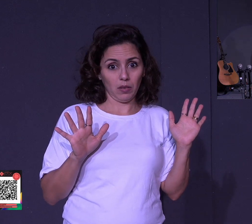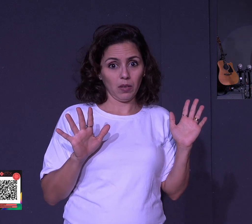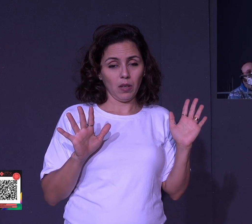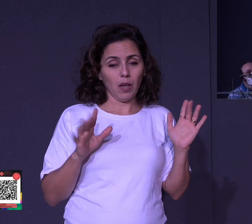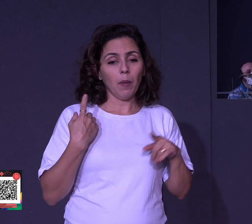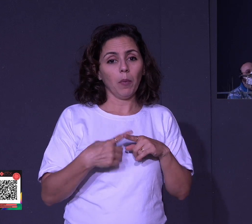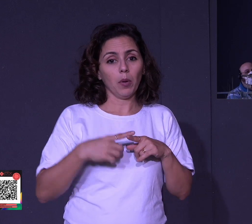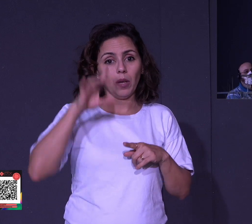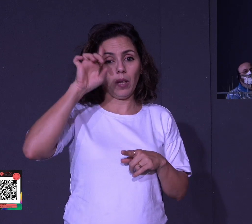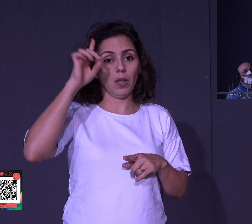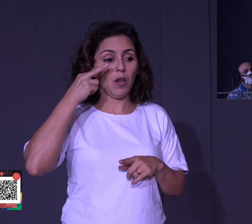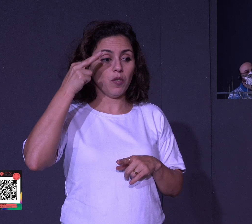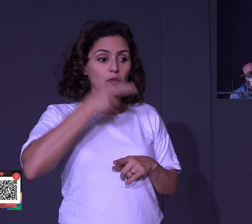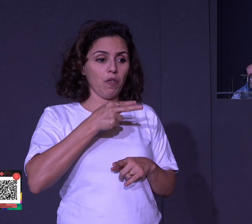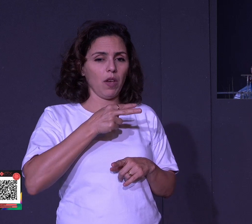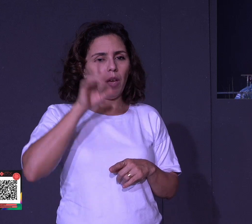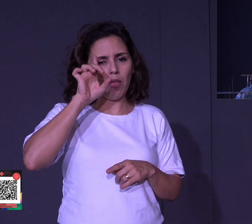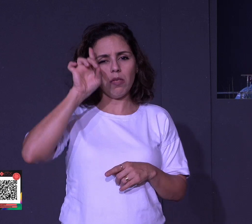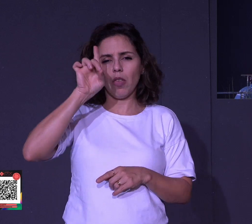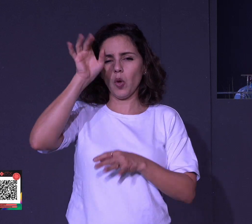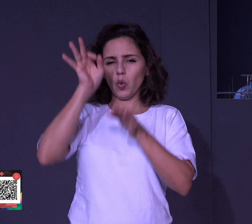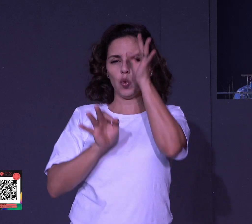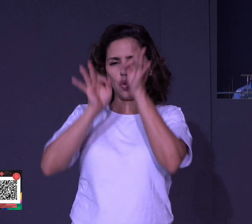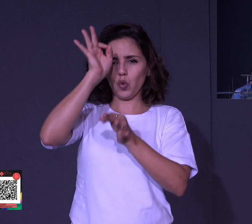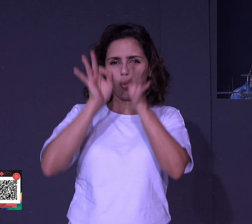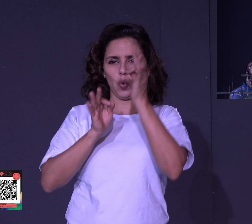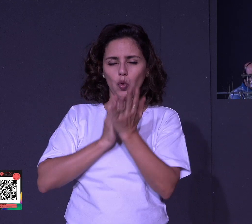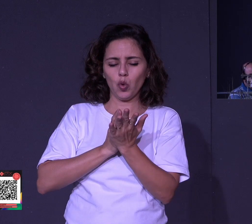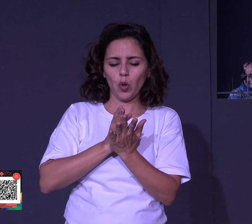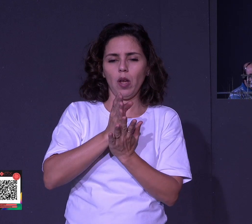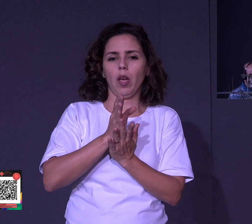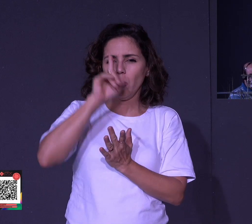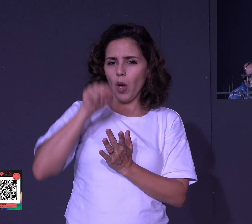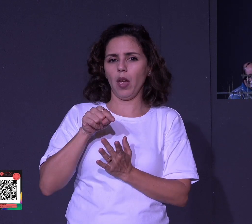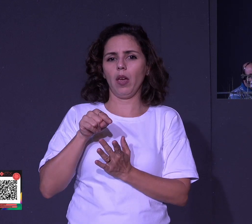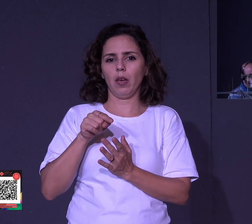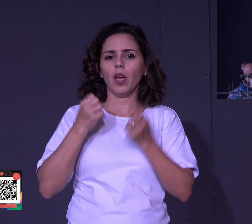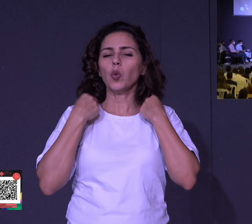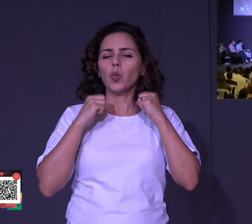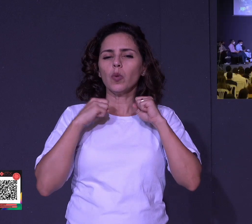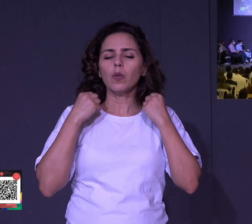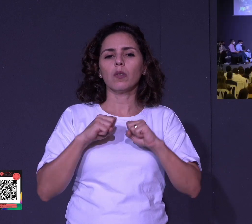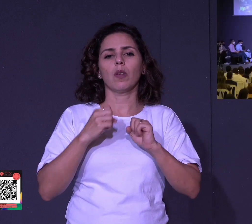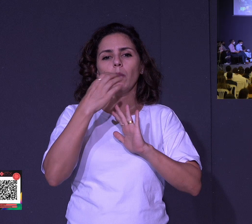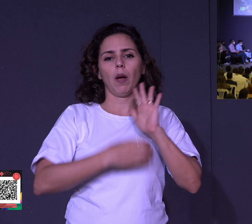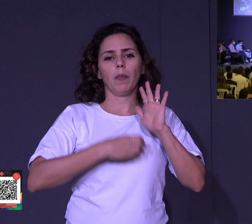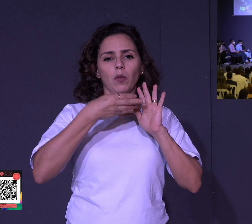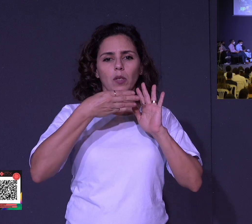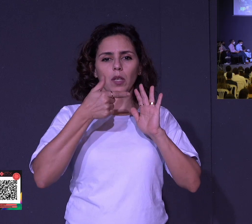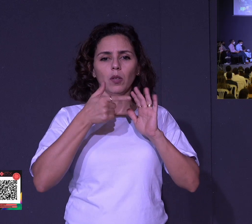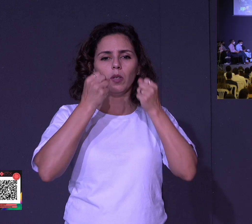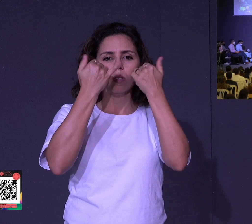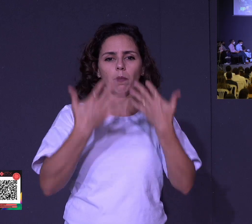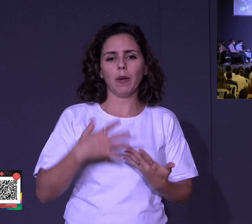que não comete erro. Justo e reto ele é. Salmo 32. O Senhor ama a justiça